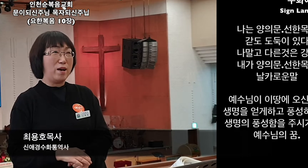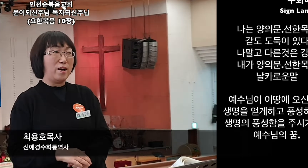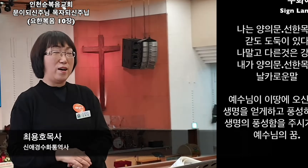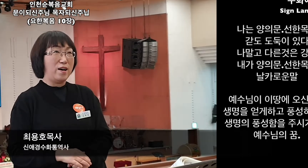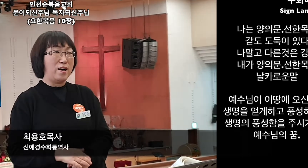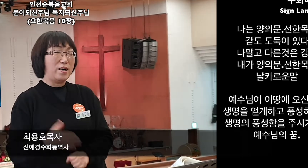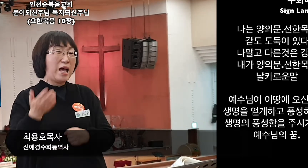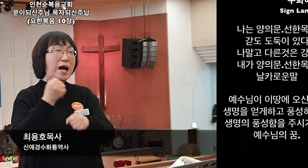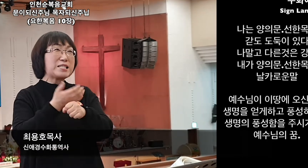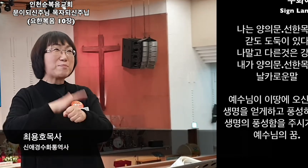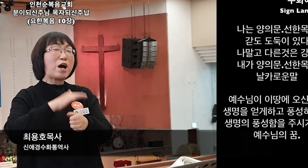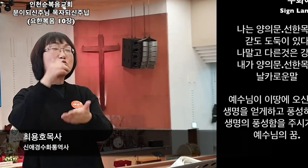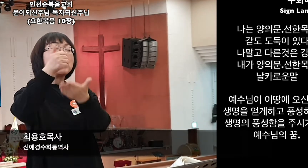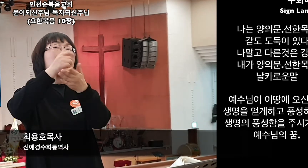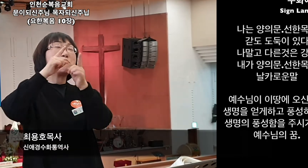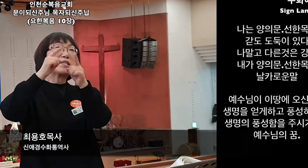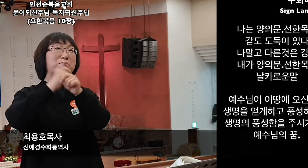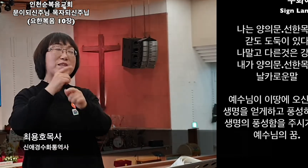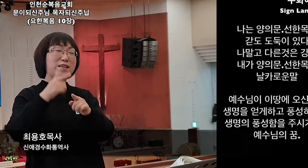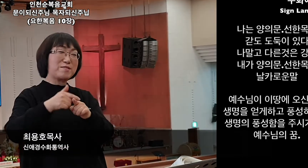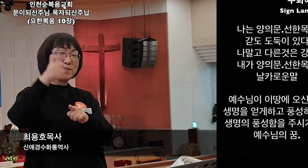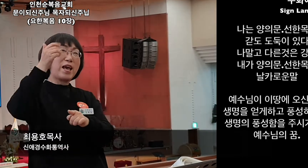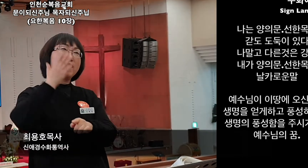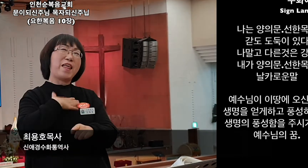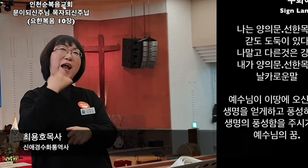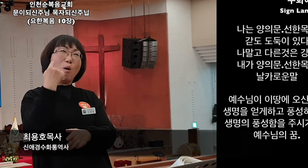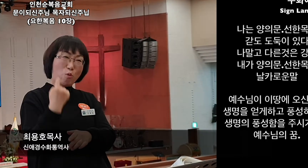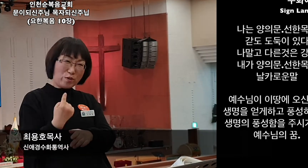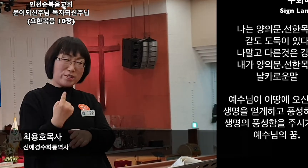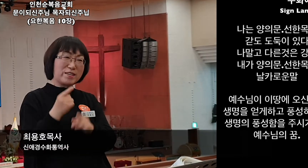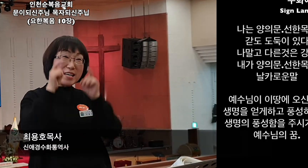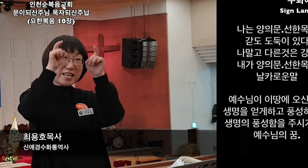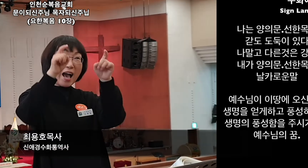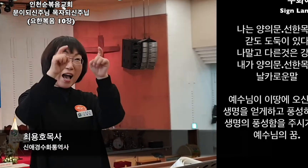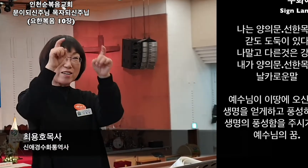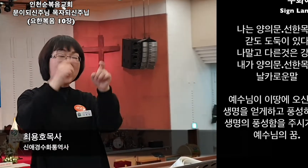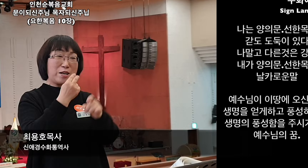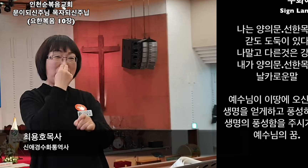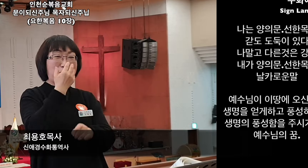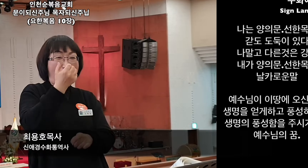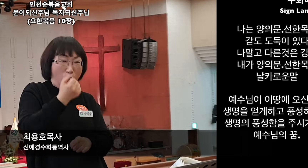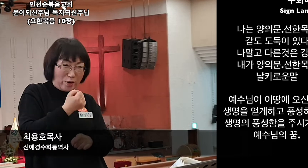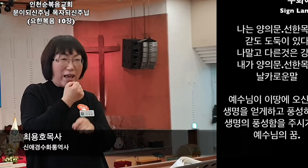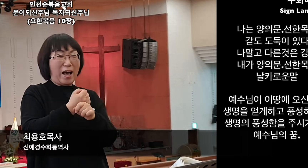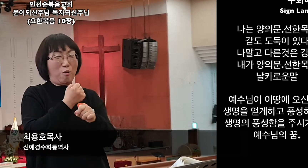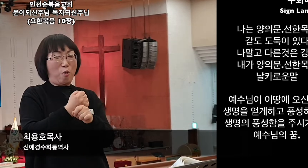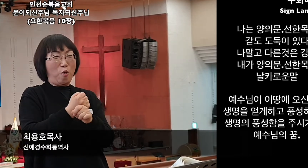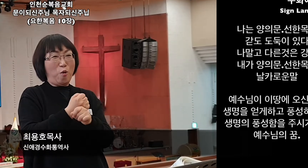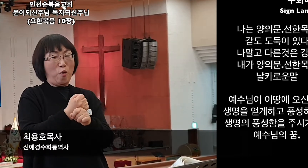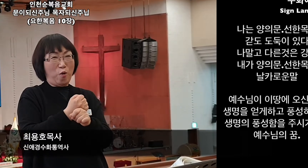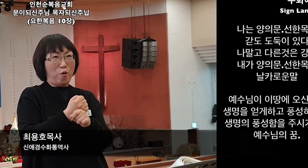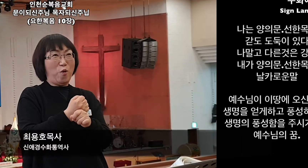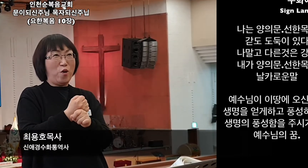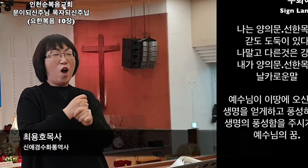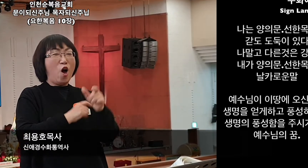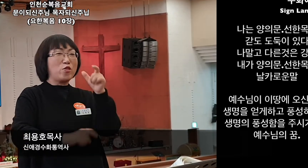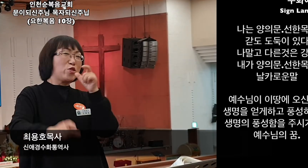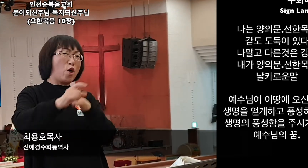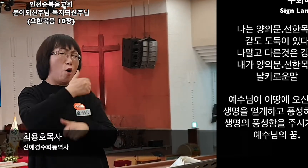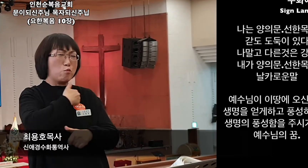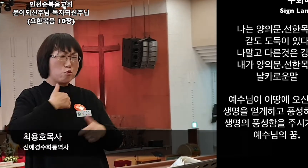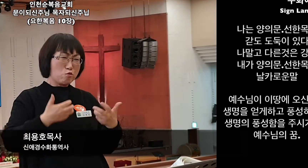것뿐입니다. 하지만 주님이 말씀하셔요. 예수님, 내가 온 것은 양으로 생명을 얻게 하고 또 어떻게 하십니까?